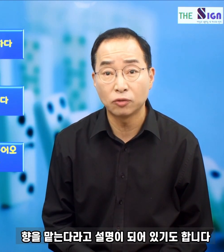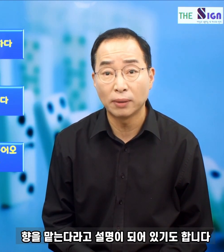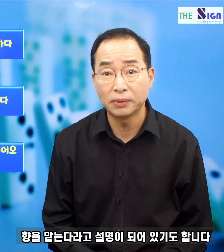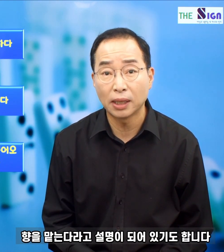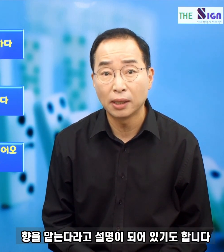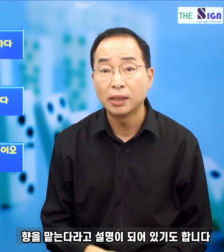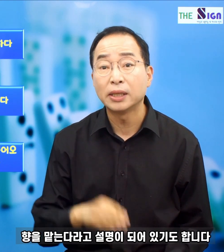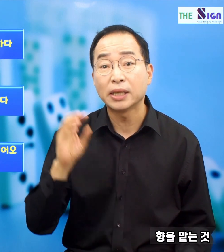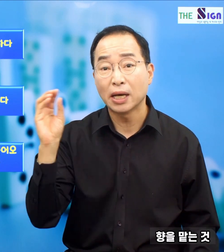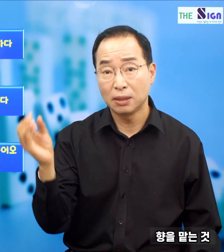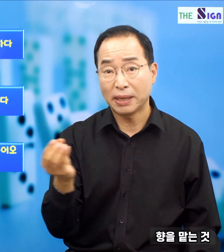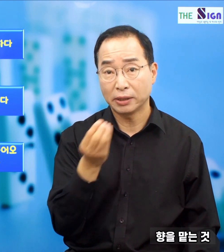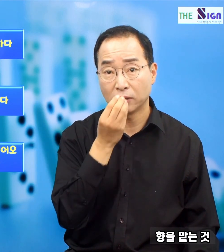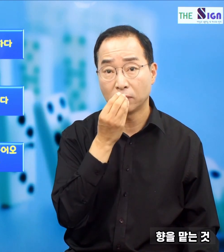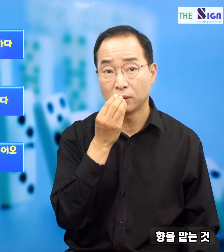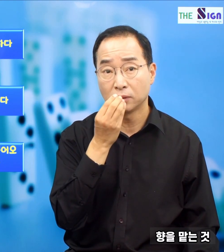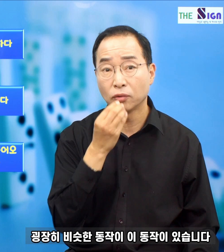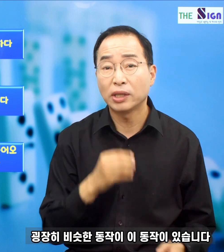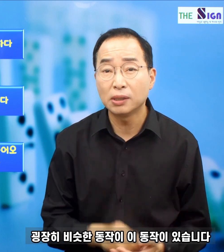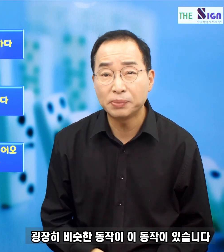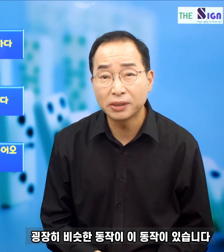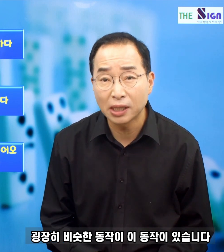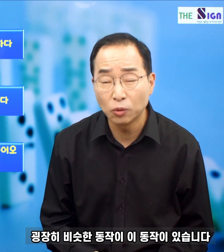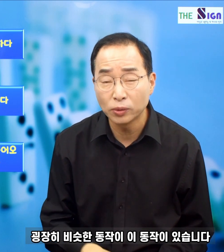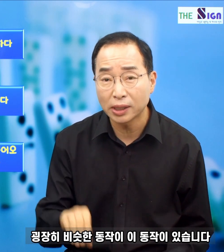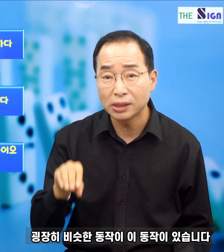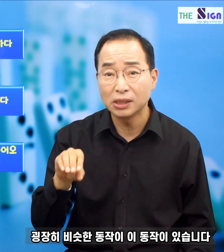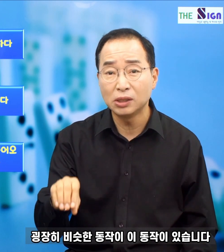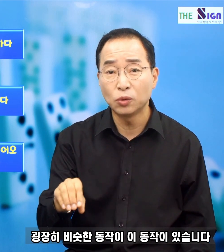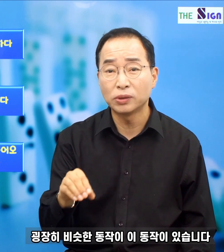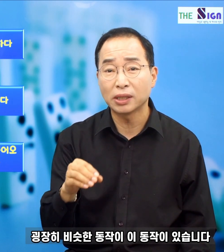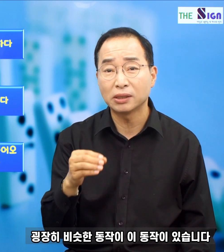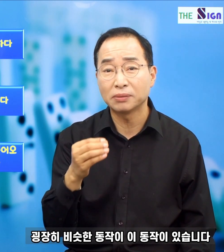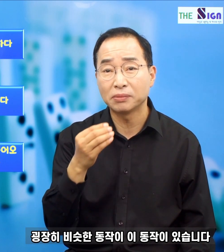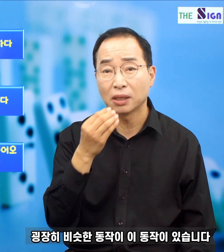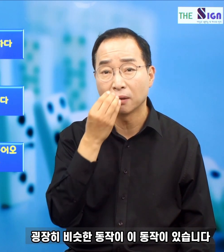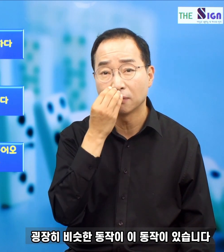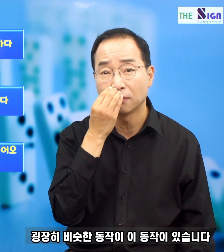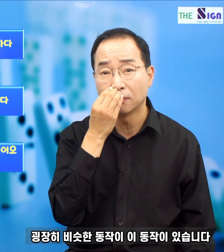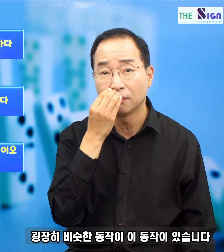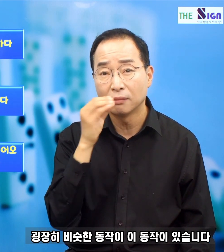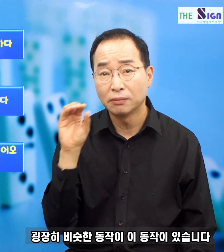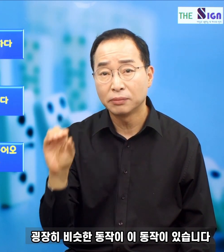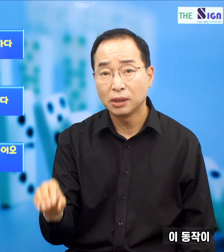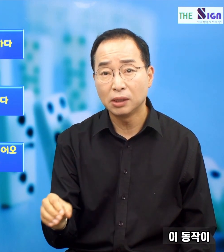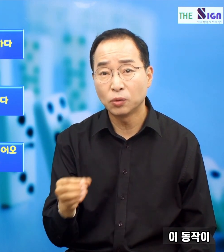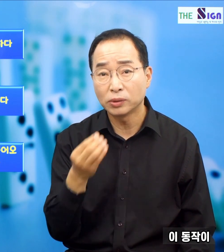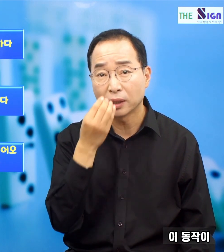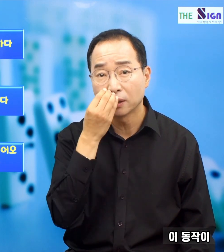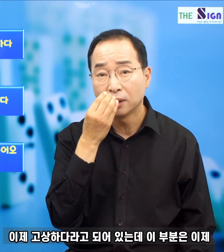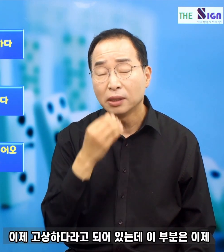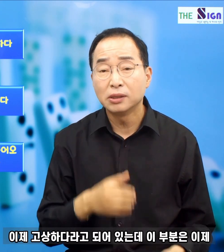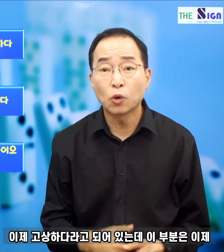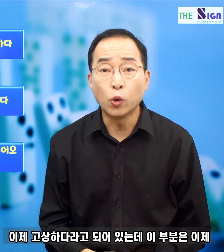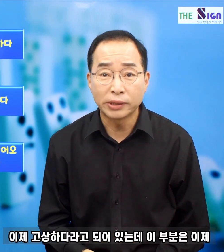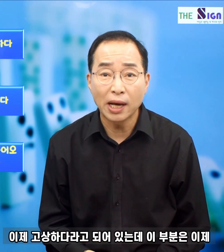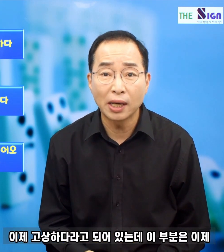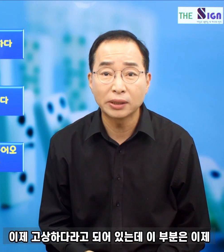합니다. 향을 맡는 것. 굉장히 비슷한 동작이 이 동작이 있습니다. 이 동작. 이제 고상하다라고